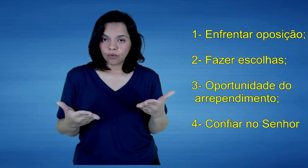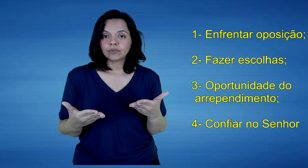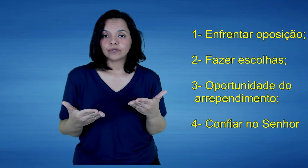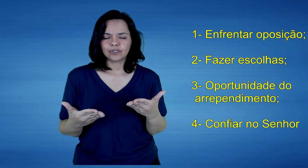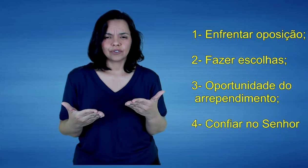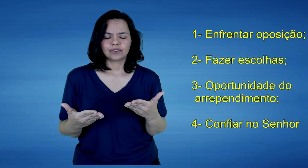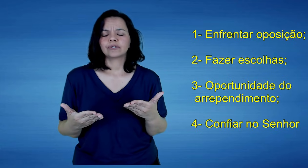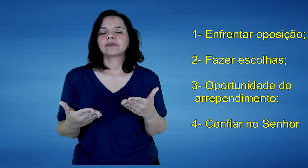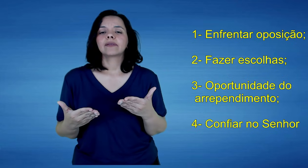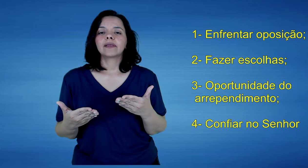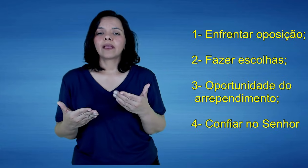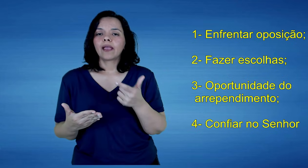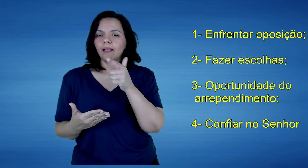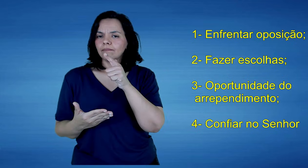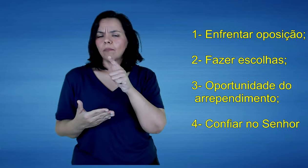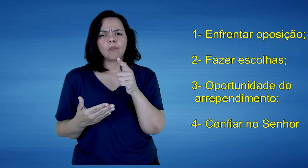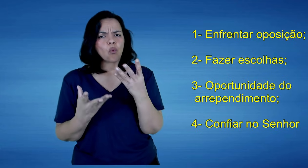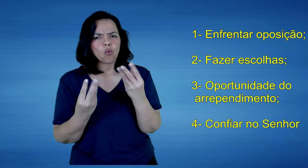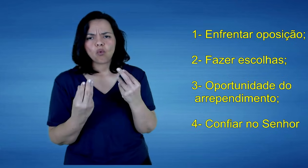Adão fez convênio com o Senhor.